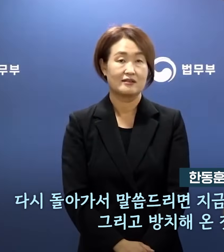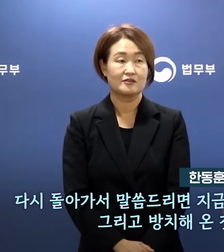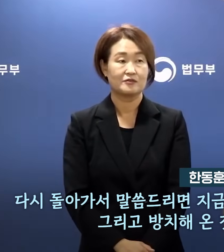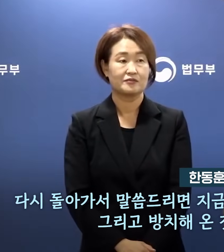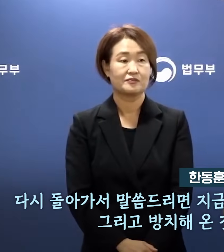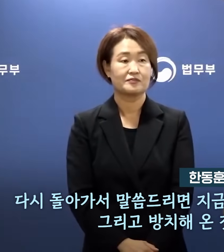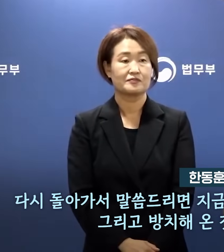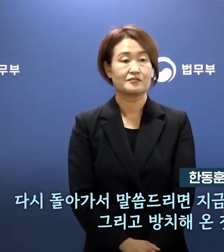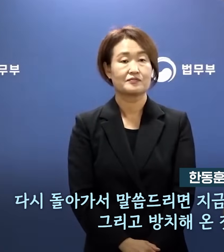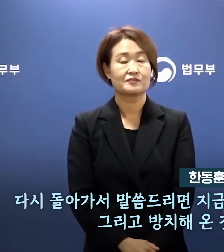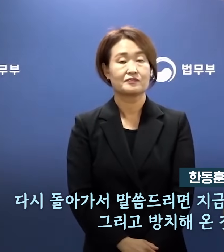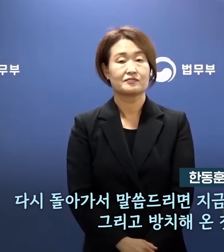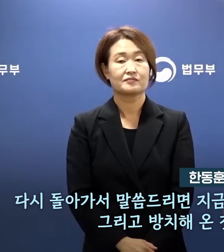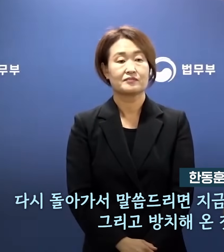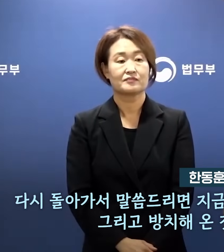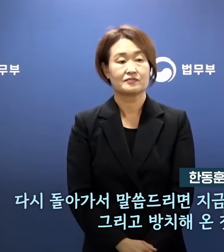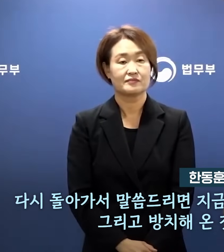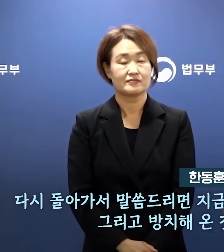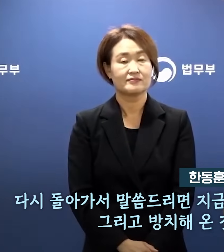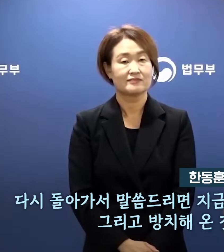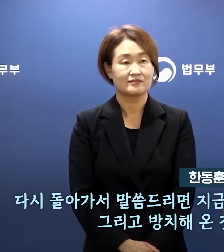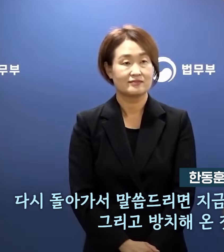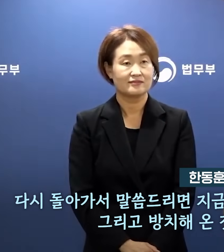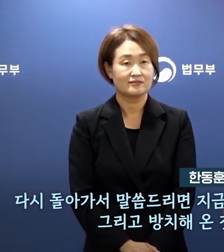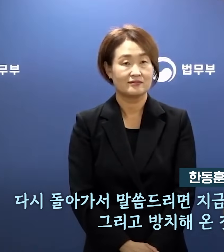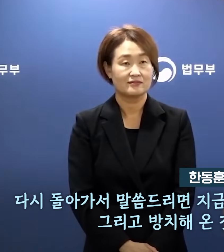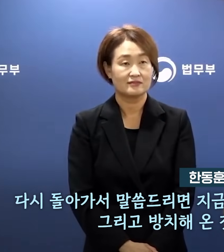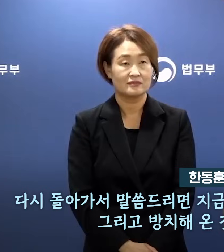다시 돌아가서 말씀드리면